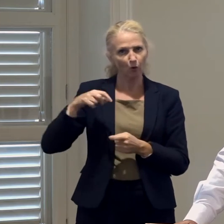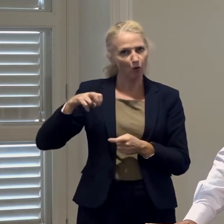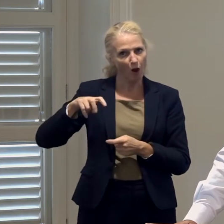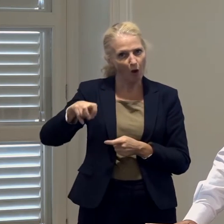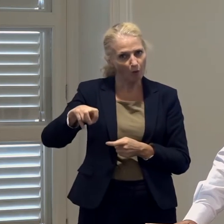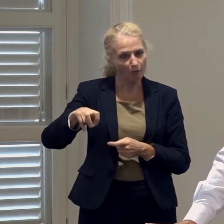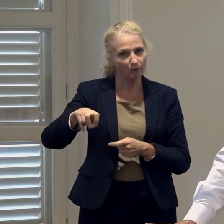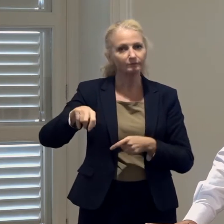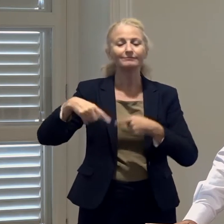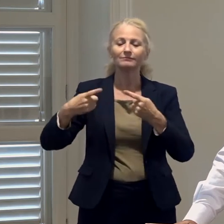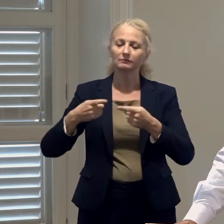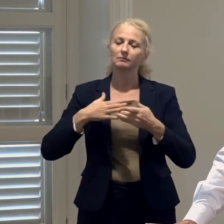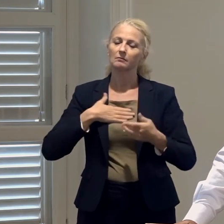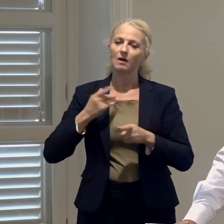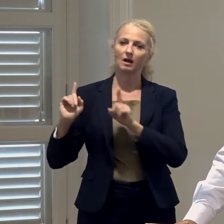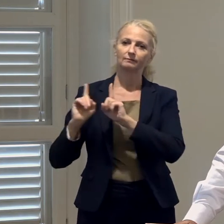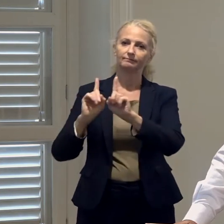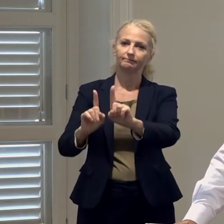gaan doen.